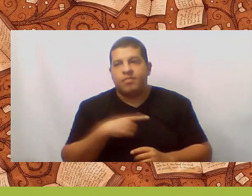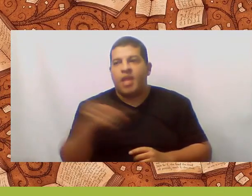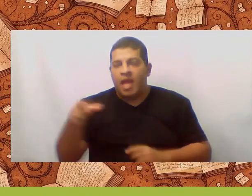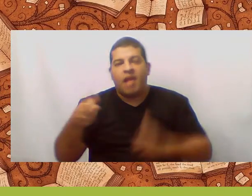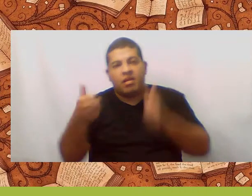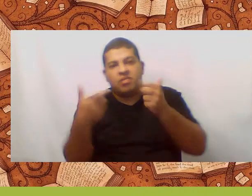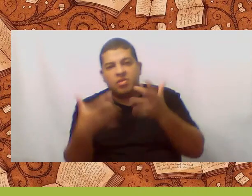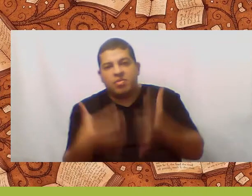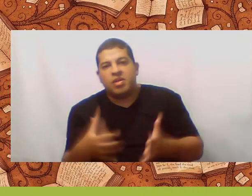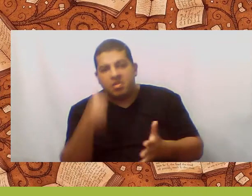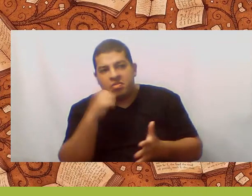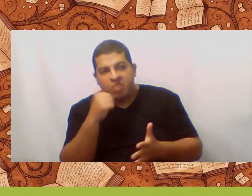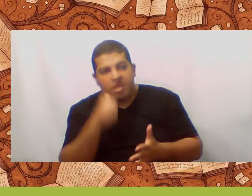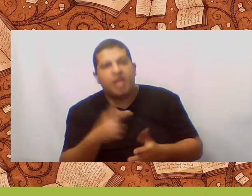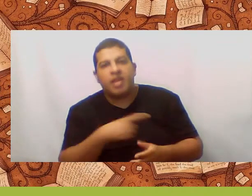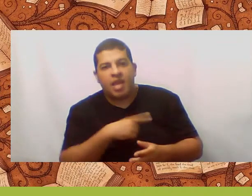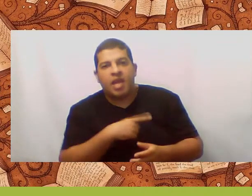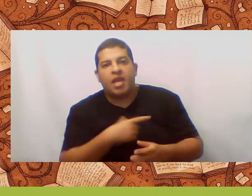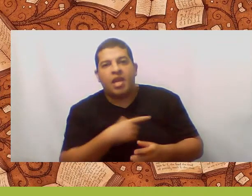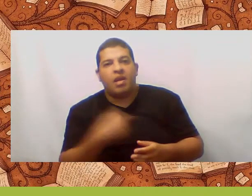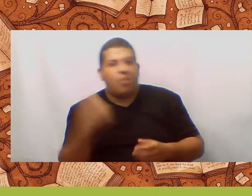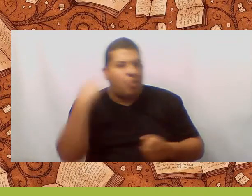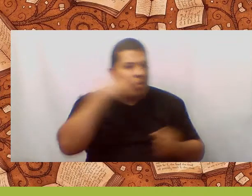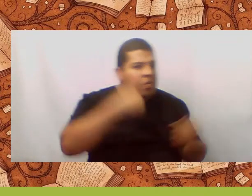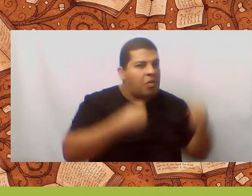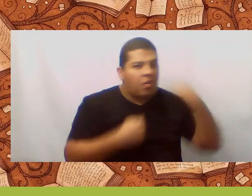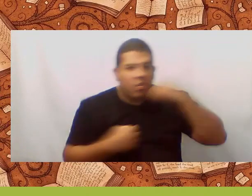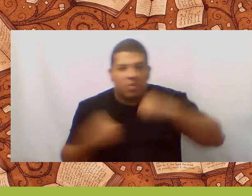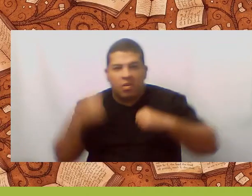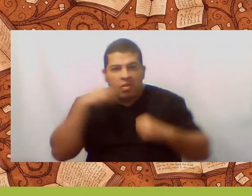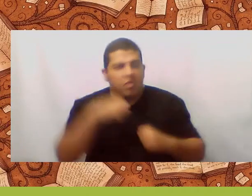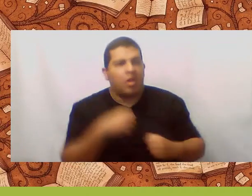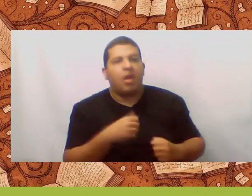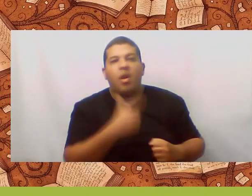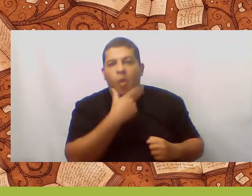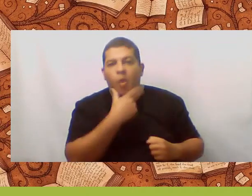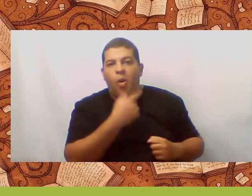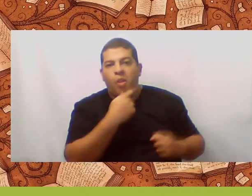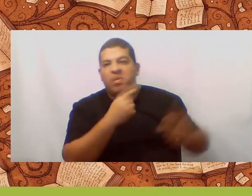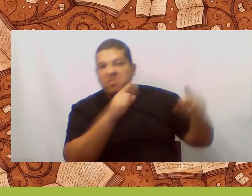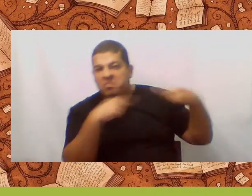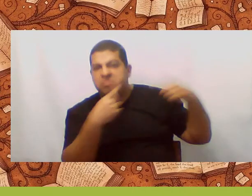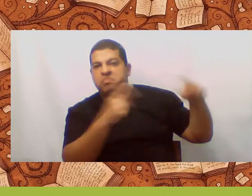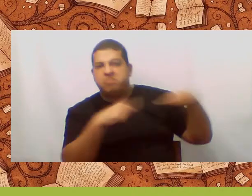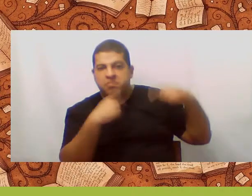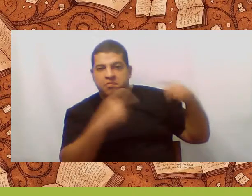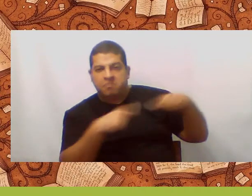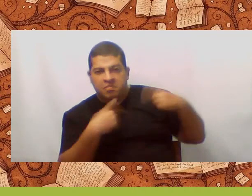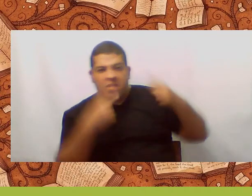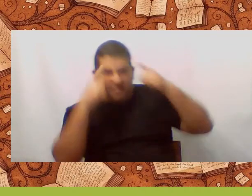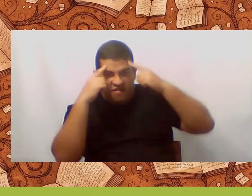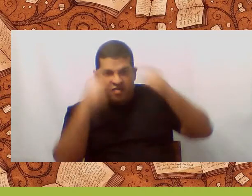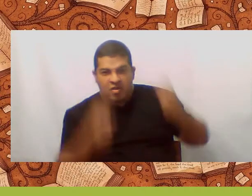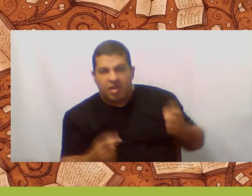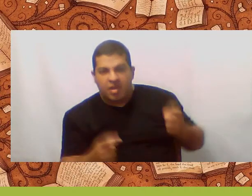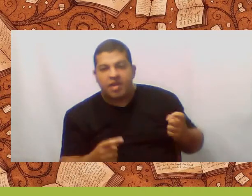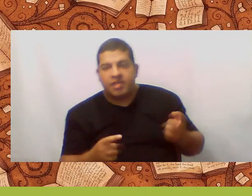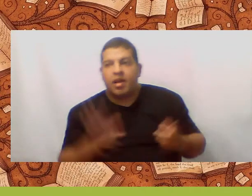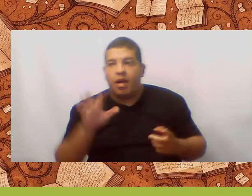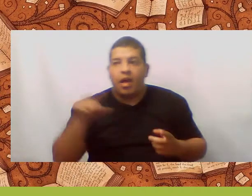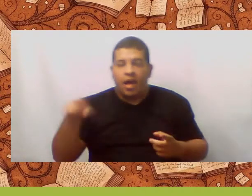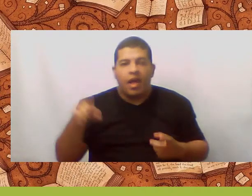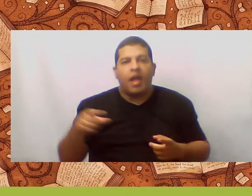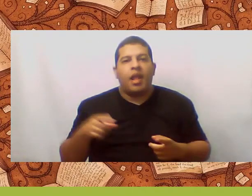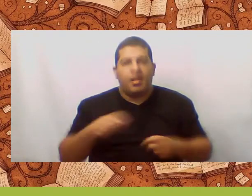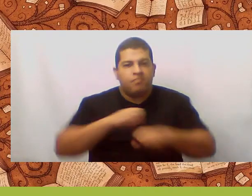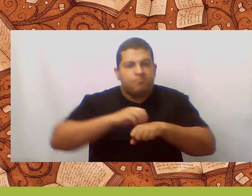e a seus filhos, né, ao mesmo tempo, né, e essa violência denunciada pelas mulheres chamou a atenção